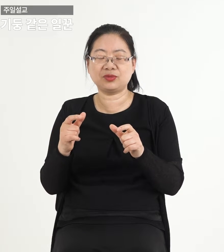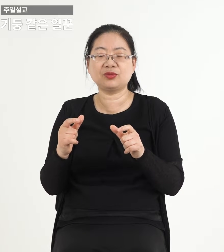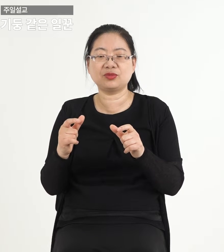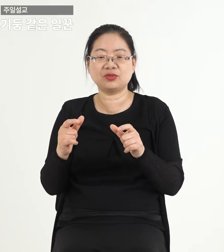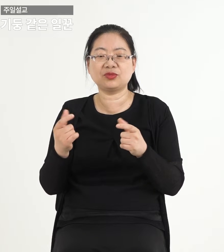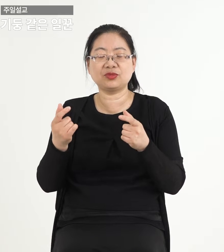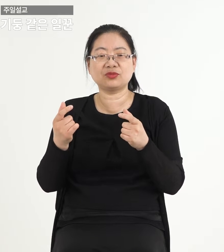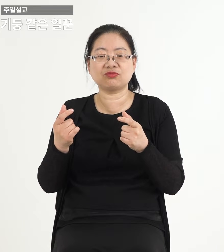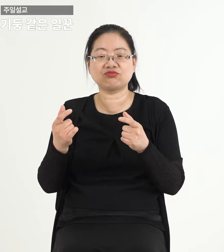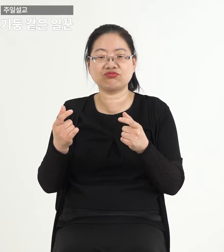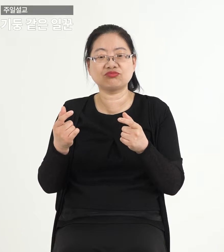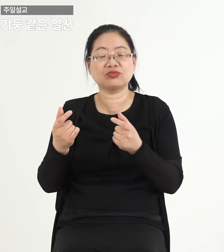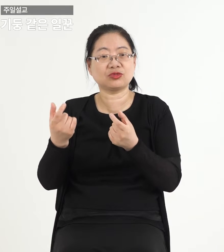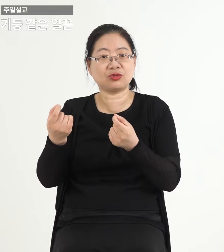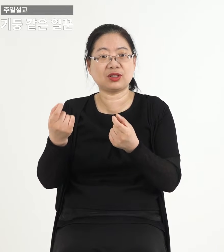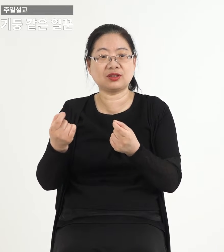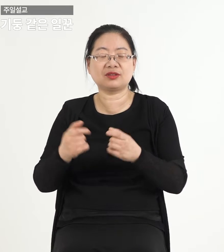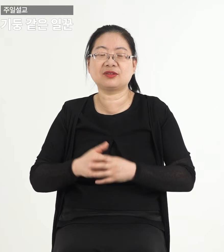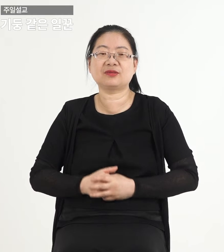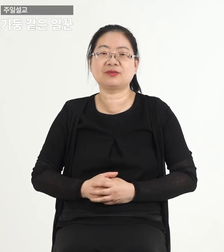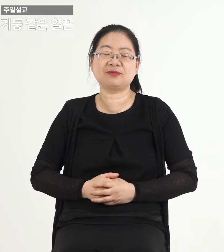있고. 자, 우선